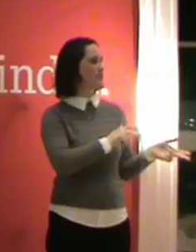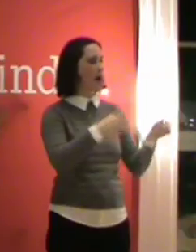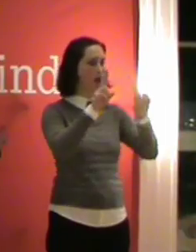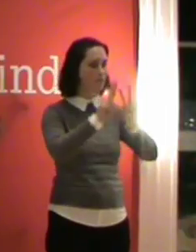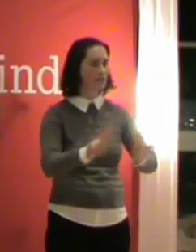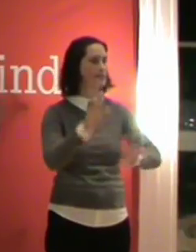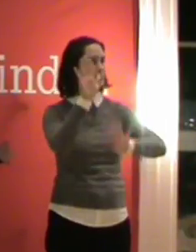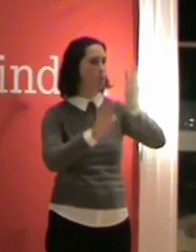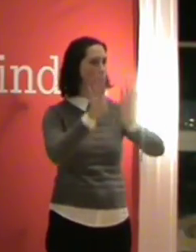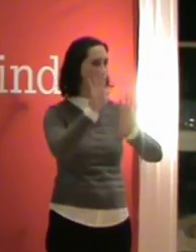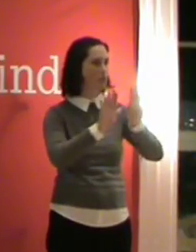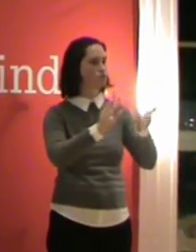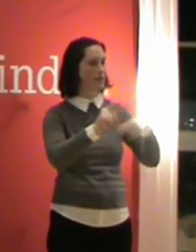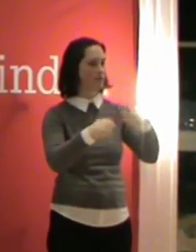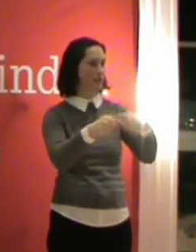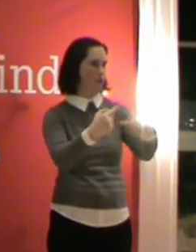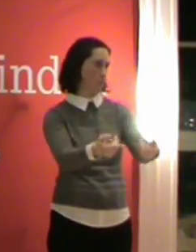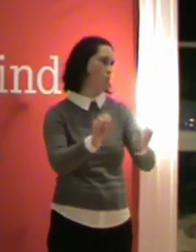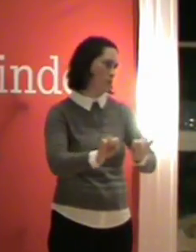friedlich, demokratisch und human entwickeln